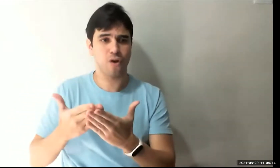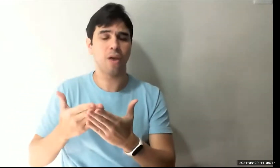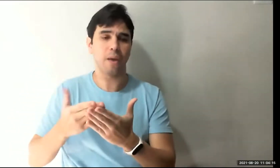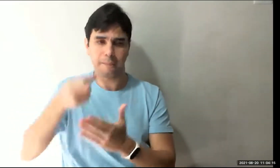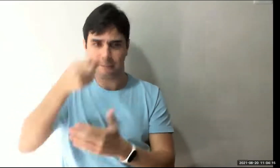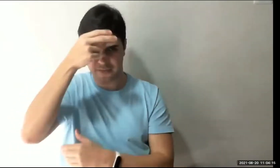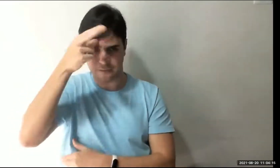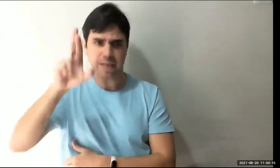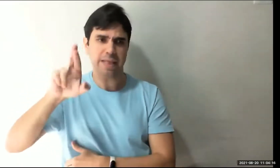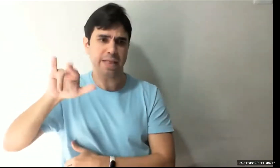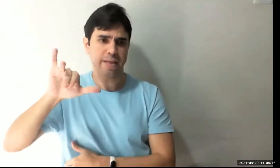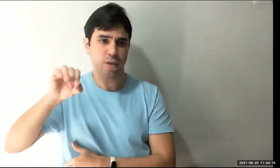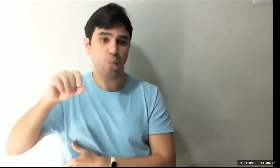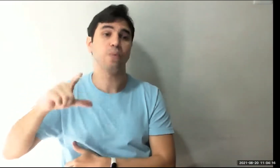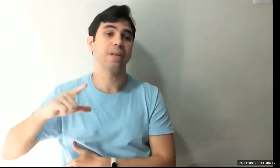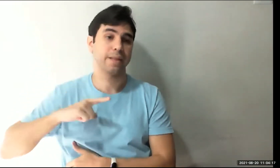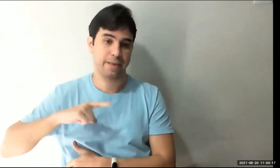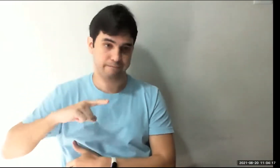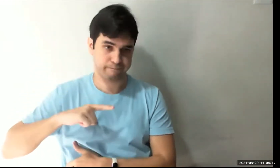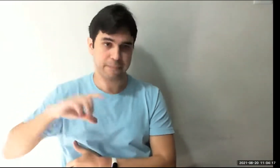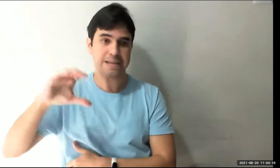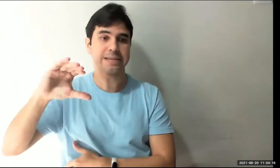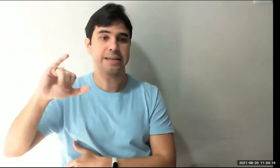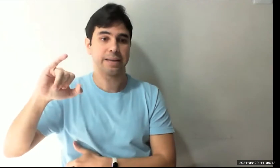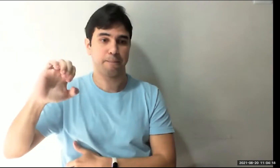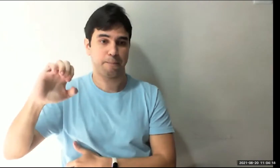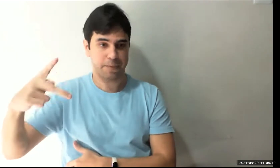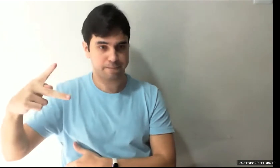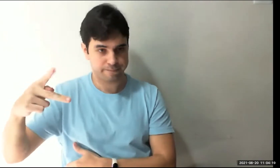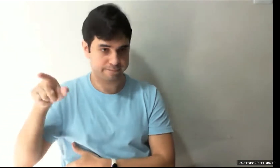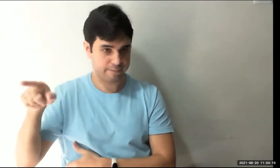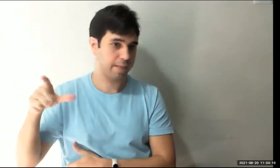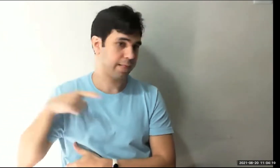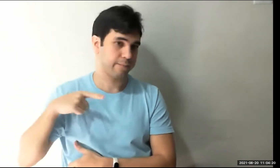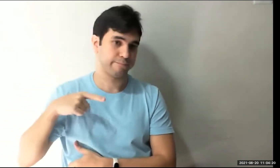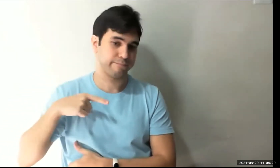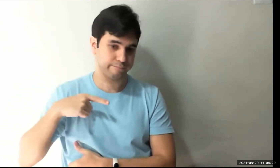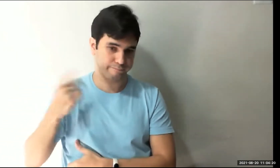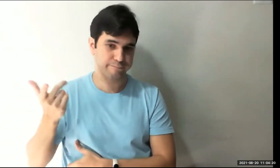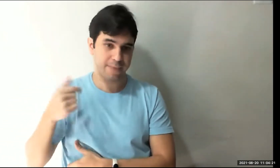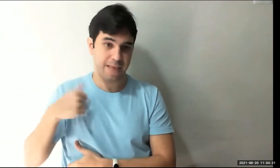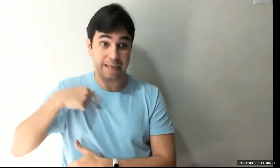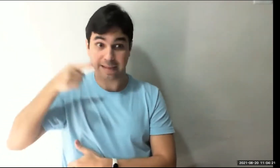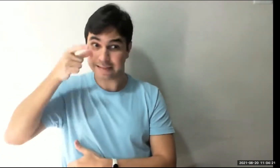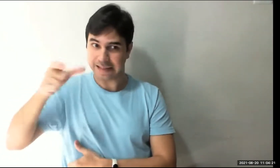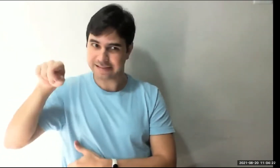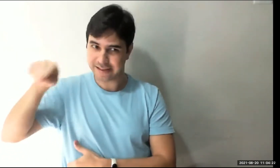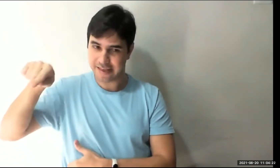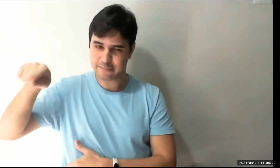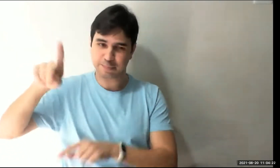Então, pensando em divulgar em outros lugares, eu ainda não pensei exatamente nisso, tá? Eu pensei nas